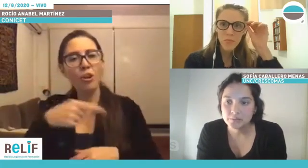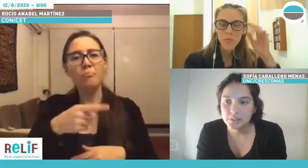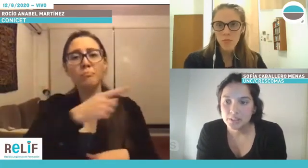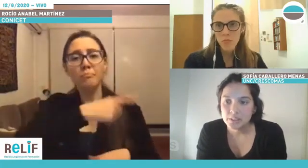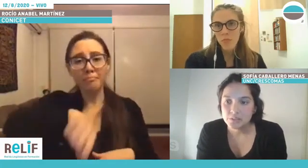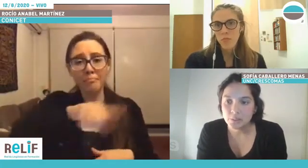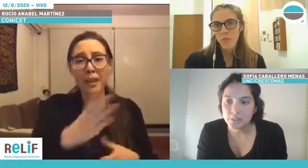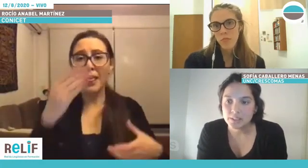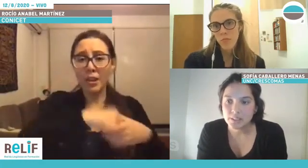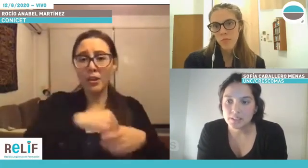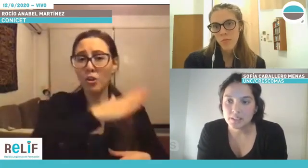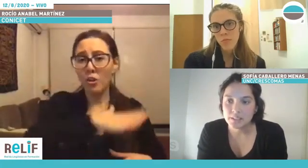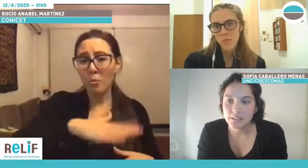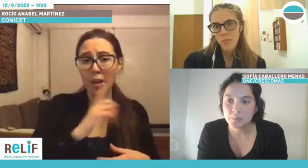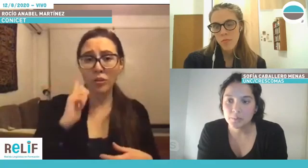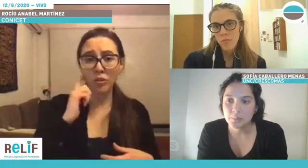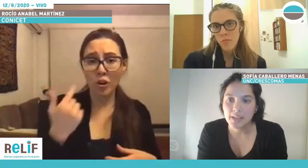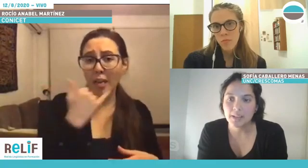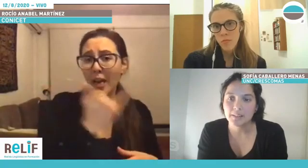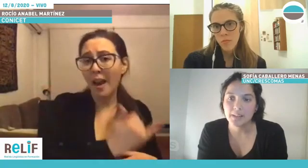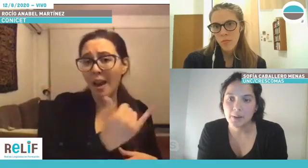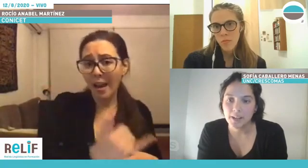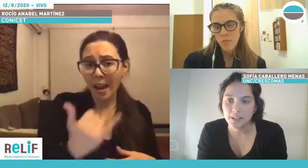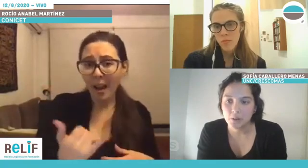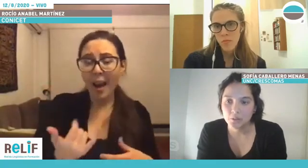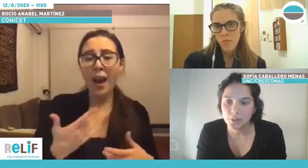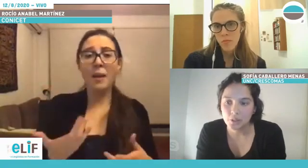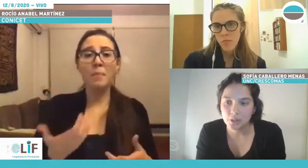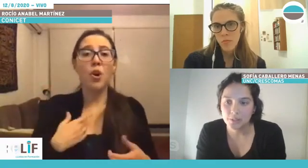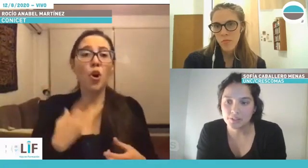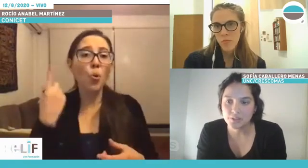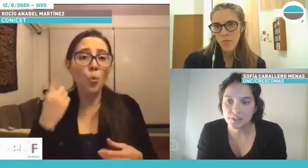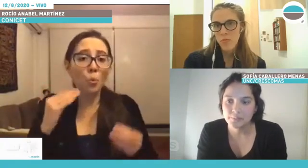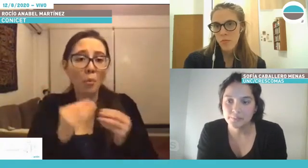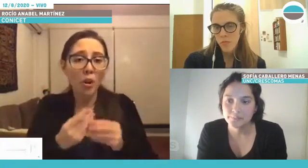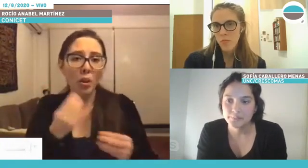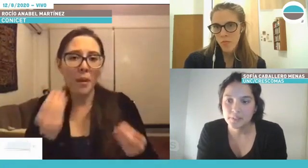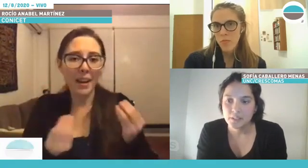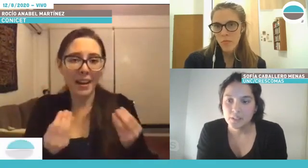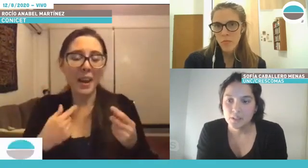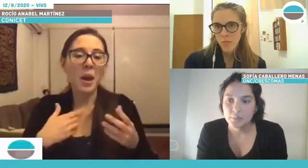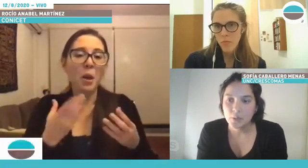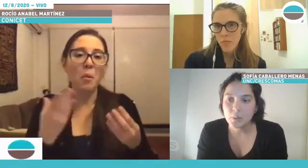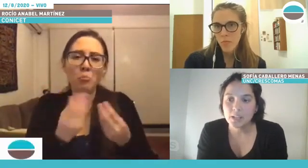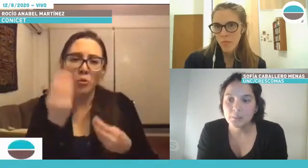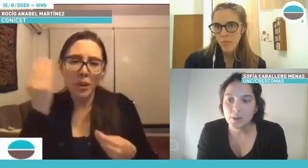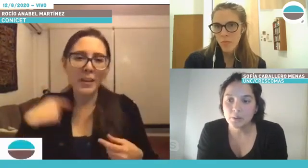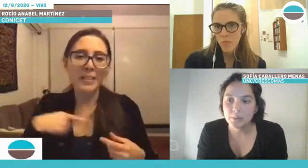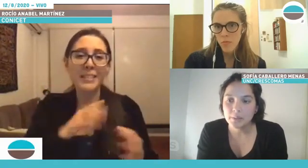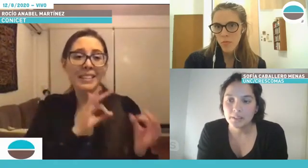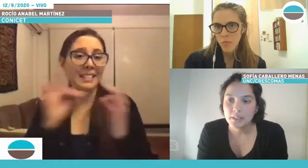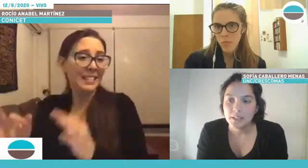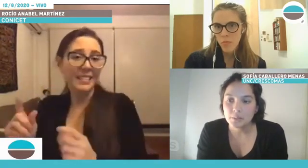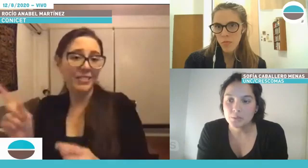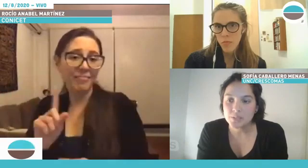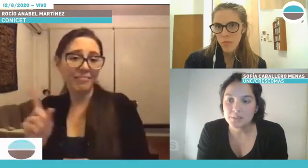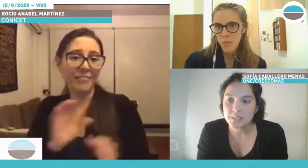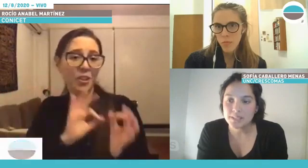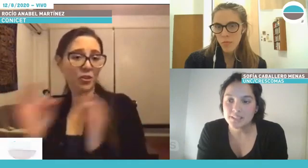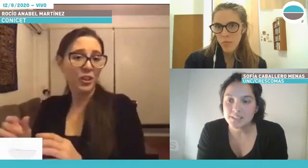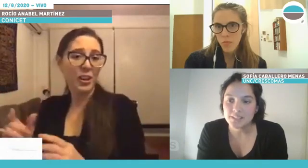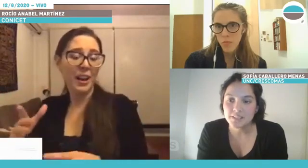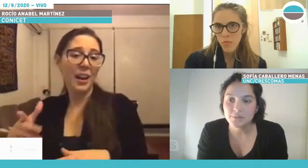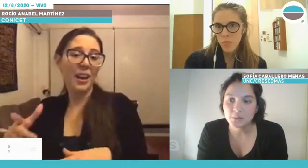información sobre este tipo para trabajar en conjunto con la comunidad sorda. Pero ¿cuál es el problema? Que